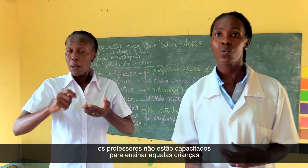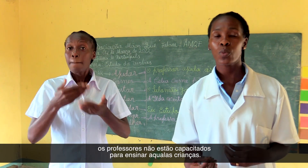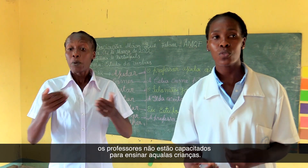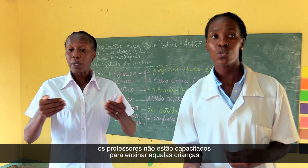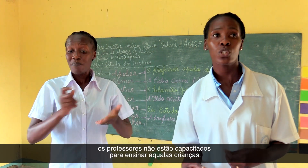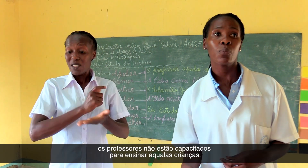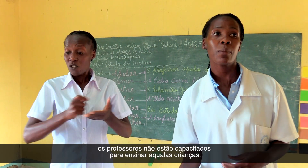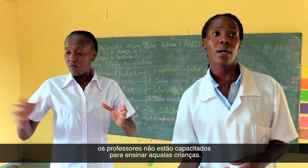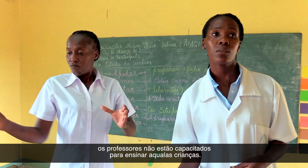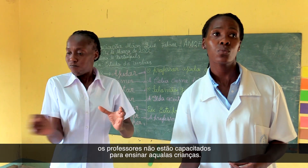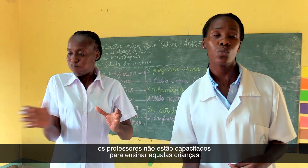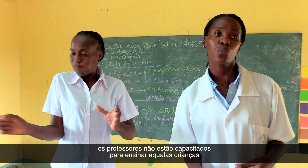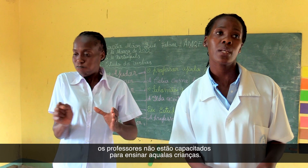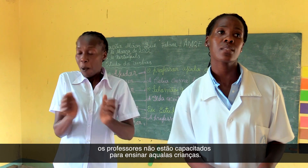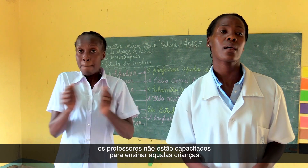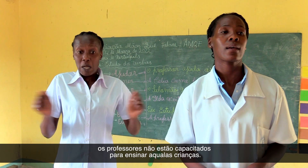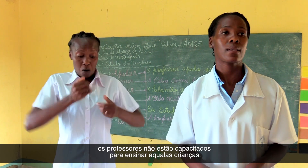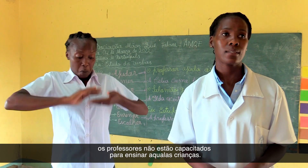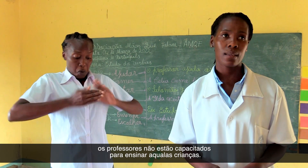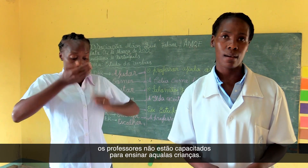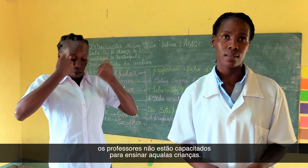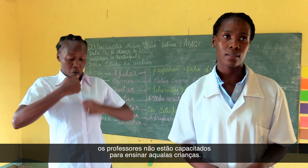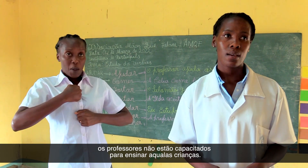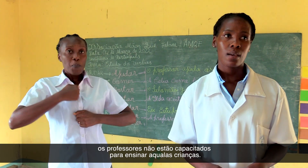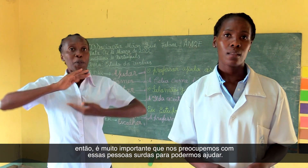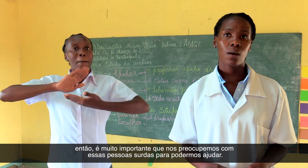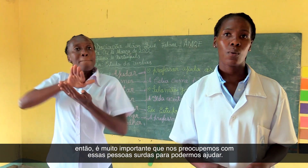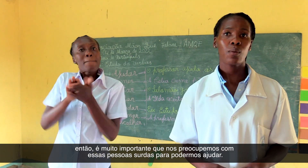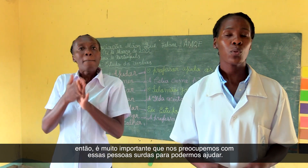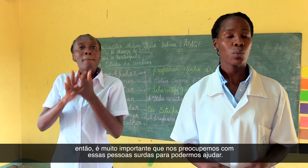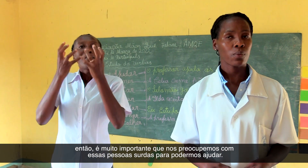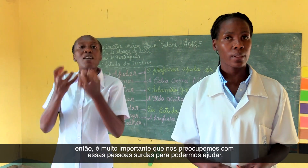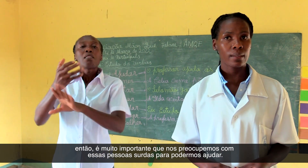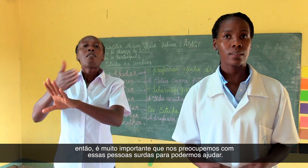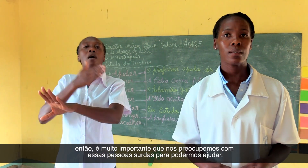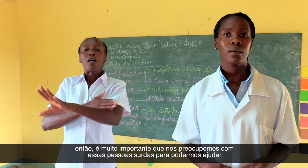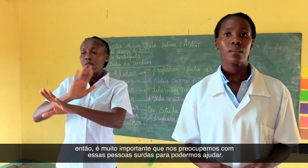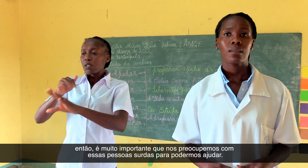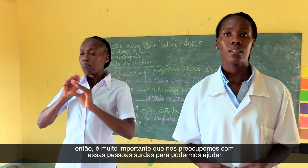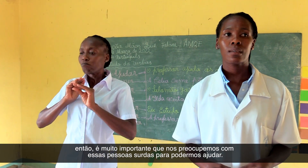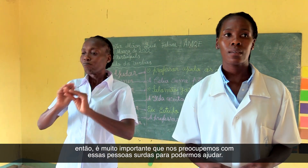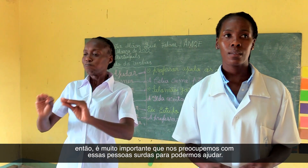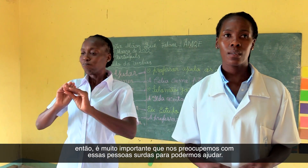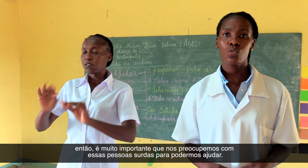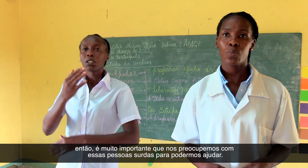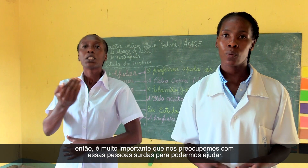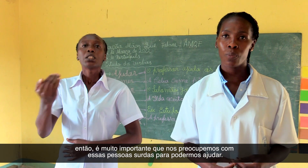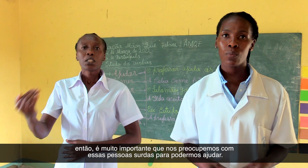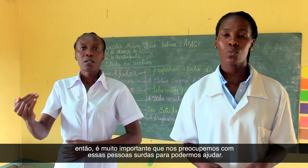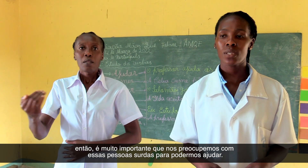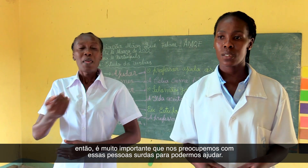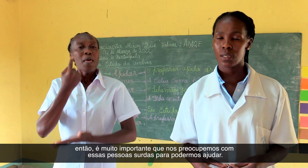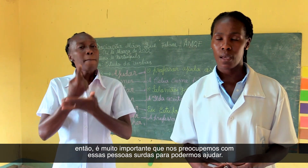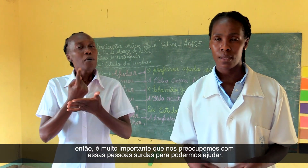Os professores não estão preparados todos para ensinar aquelas crianças. Então, é muito importante que nos